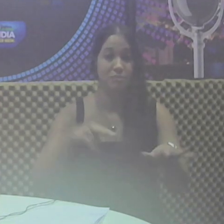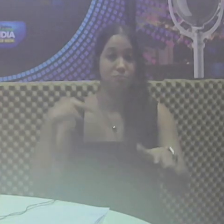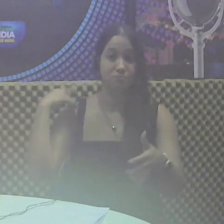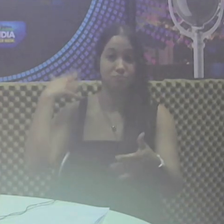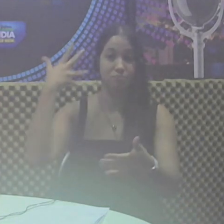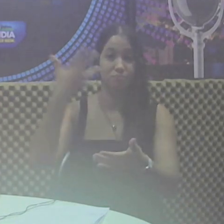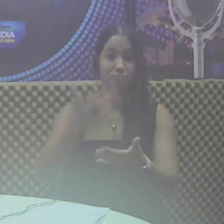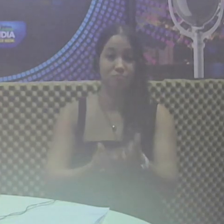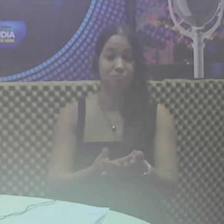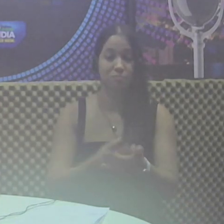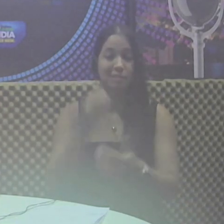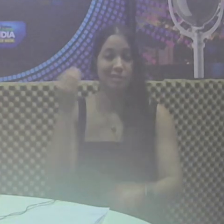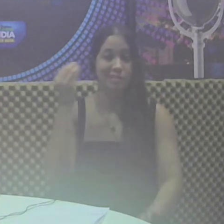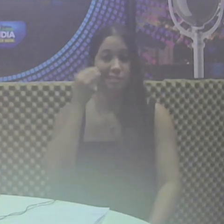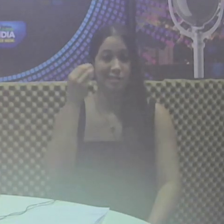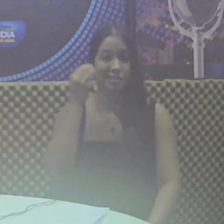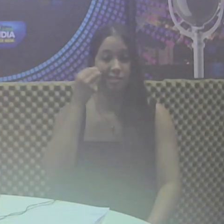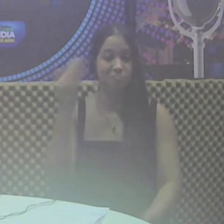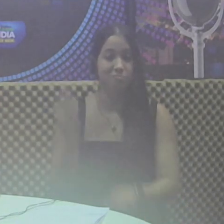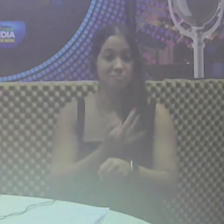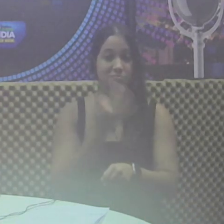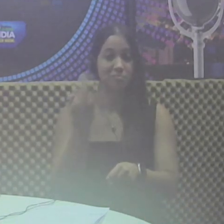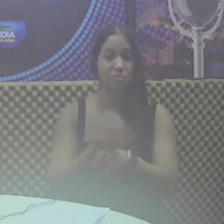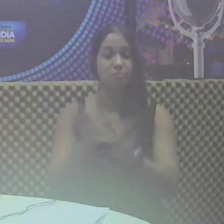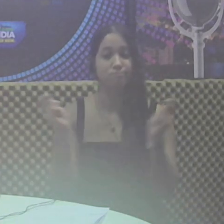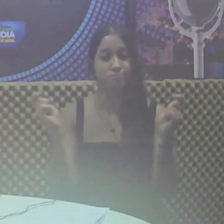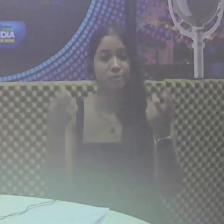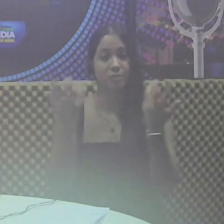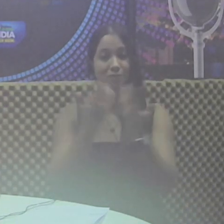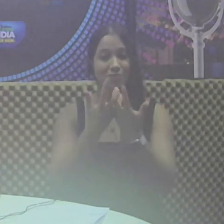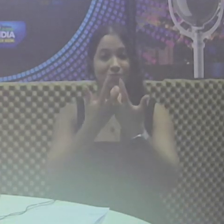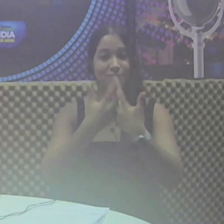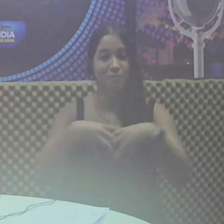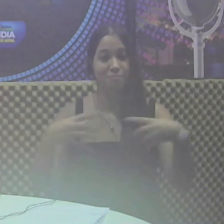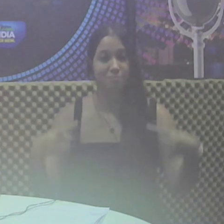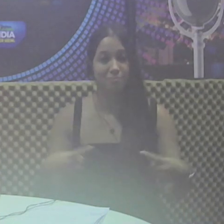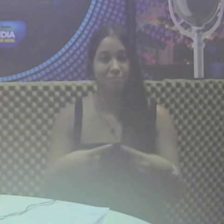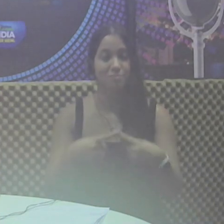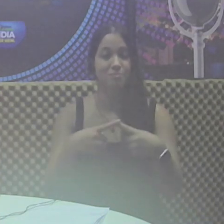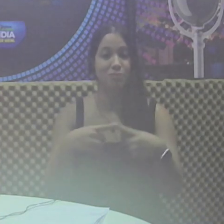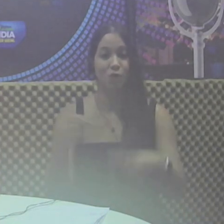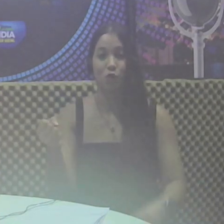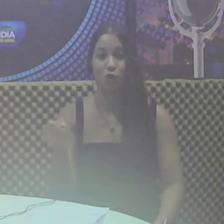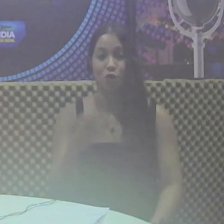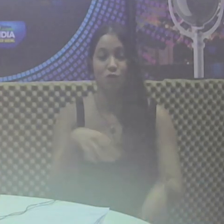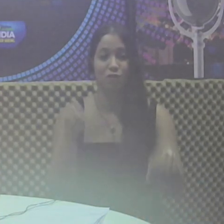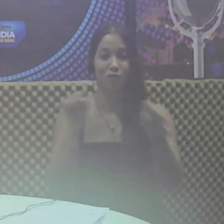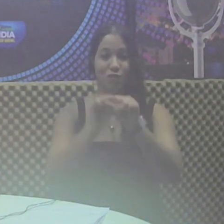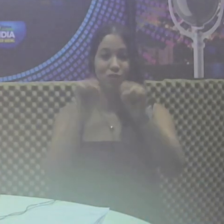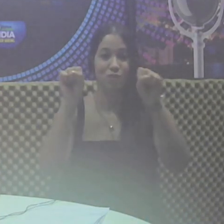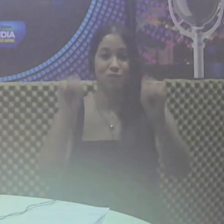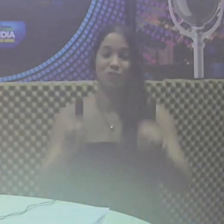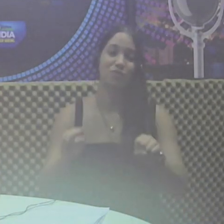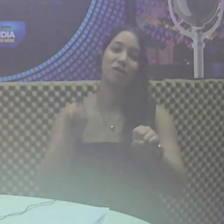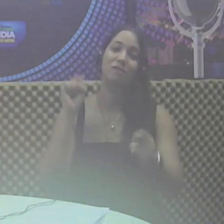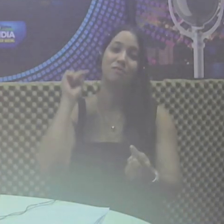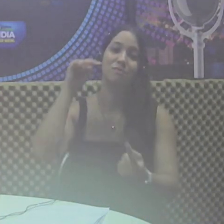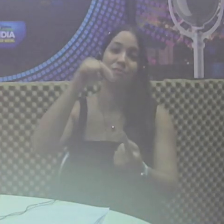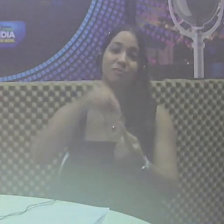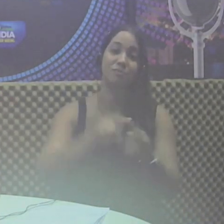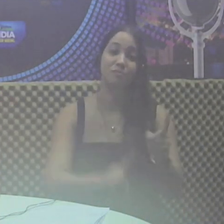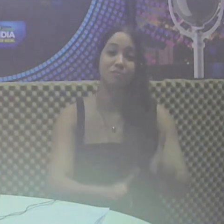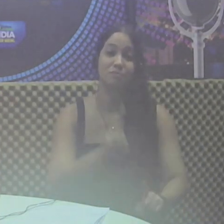foram realizados testes de carga que confirmaram o funcionamento adequado do novo sistema e o que atingiu índices